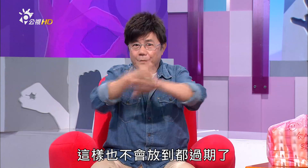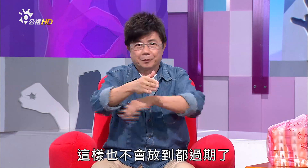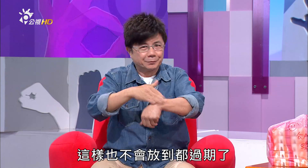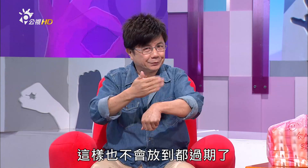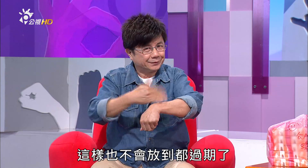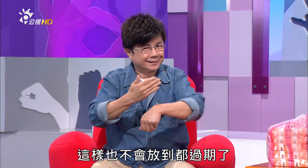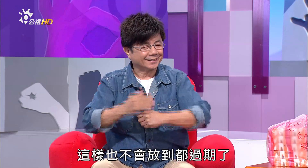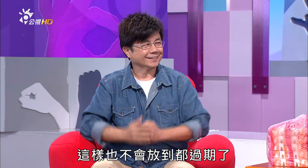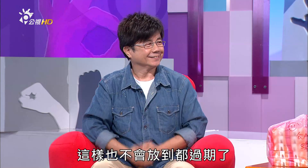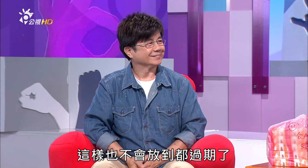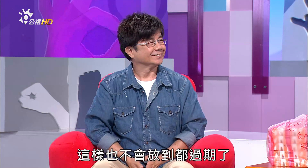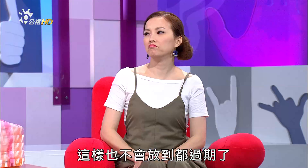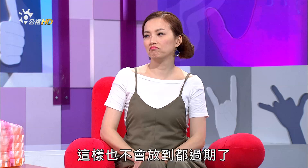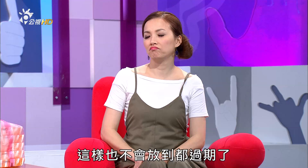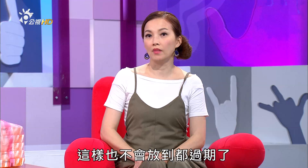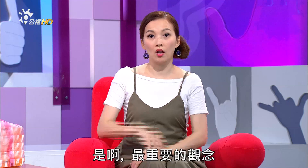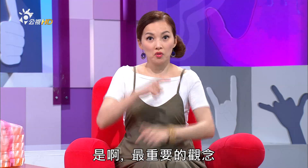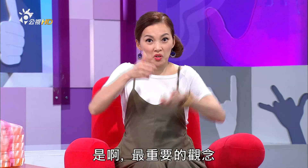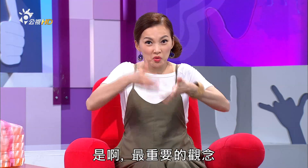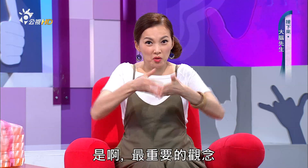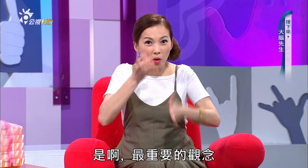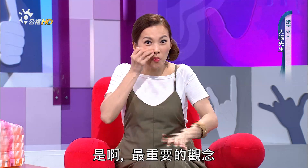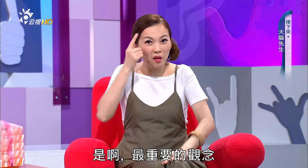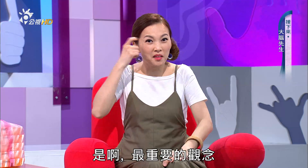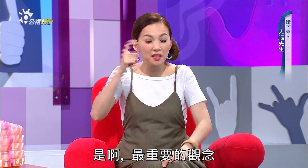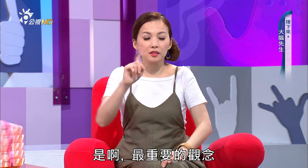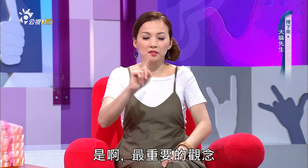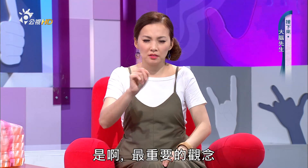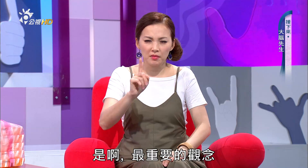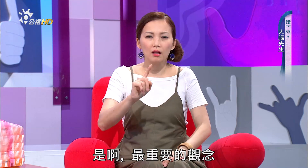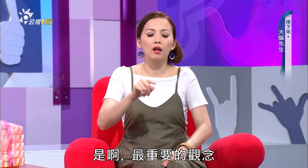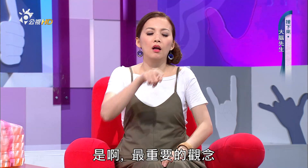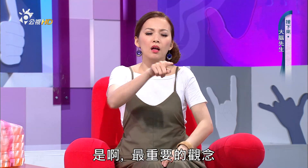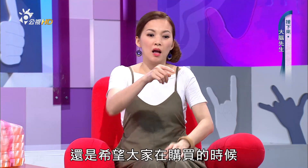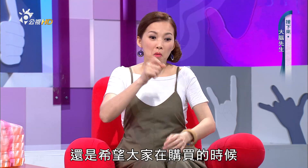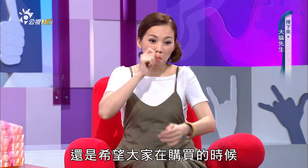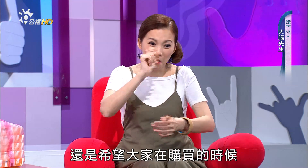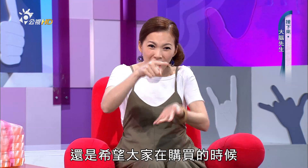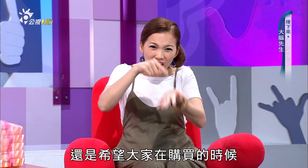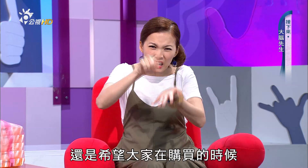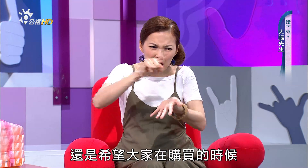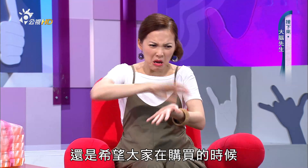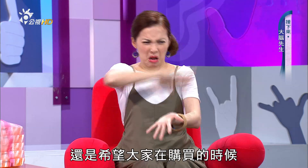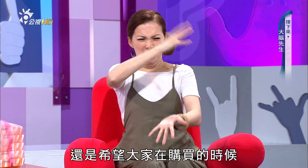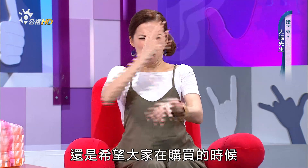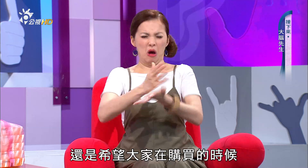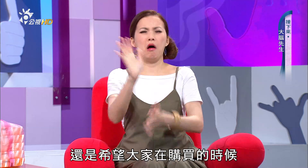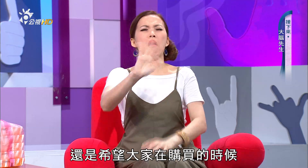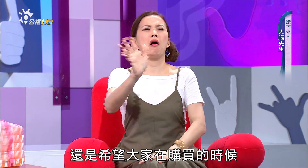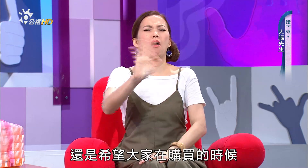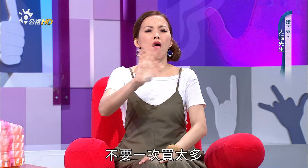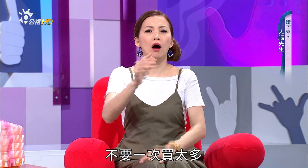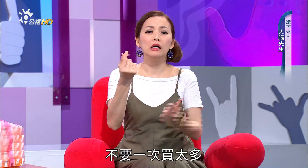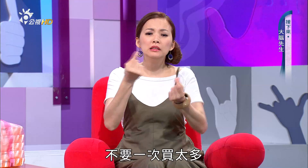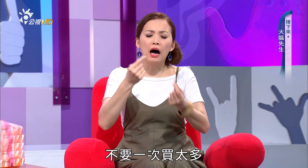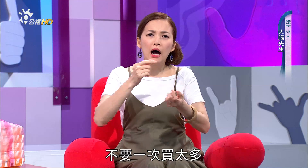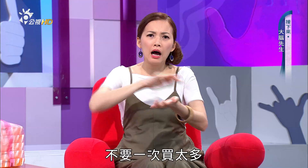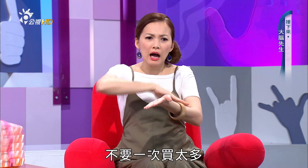不会放到都过期了。 是啊，最重要的观念，还是希望大家在购买的时候，不要一次买太